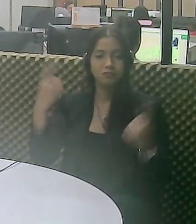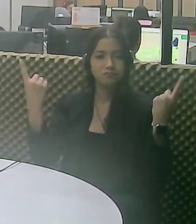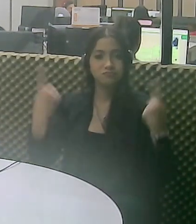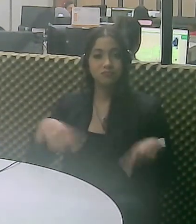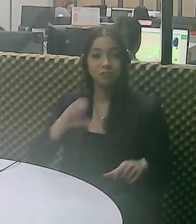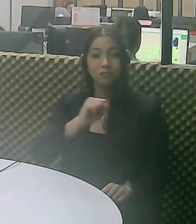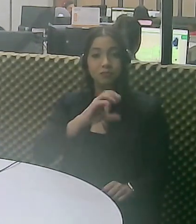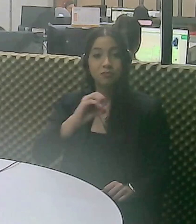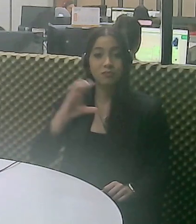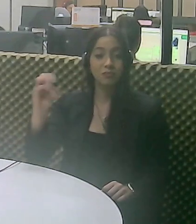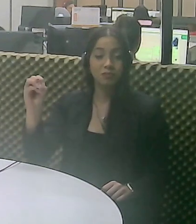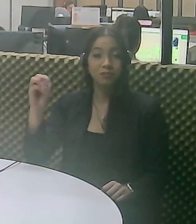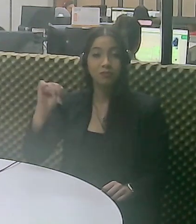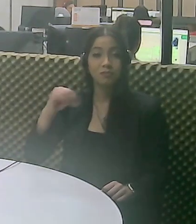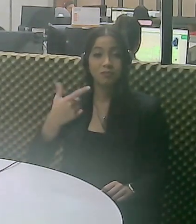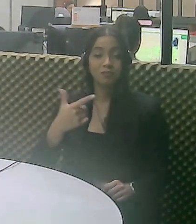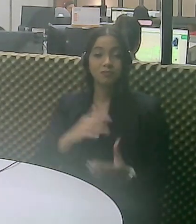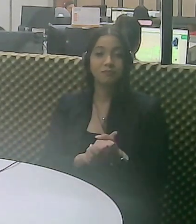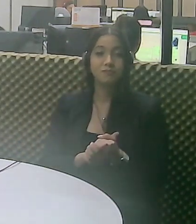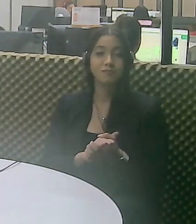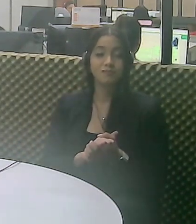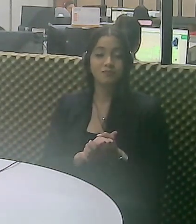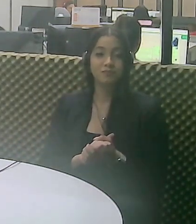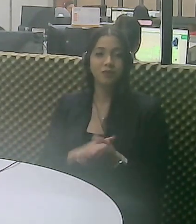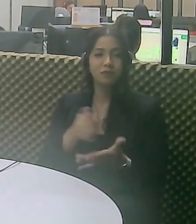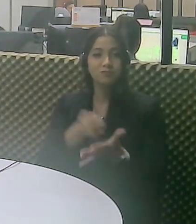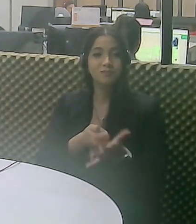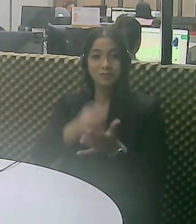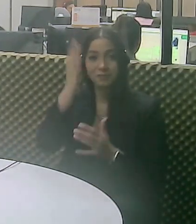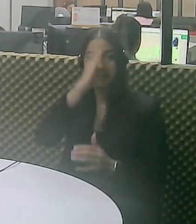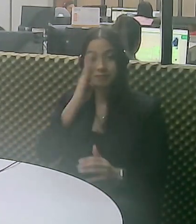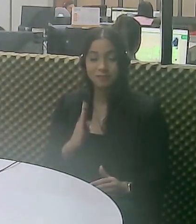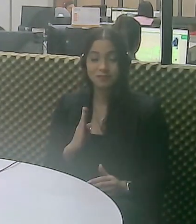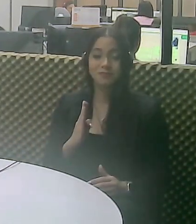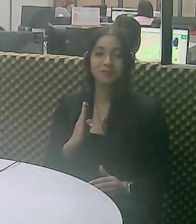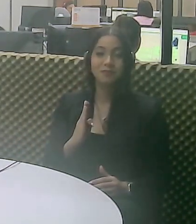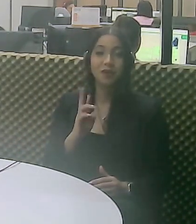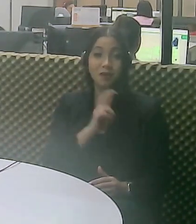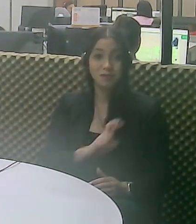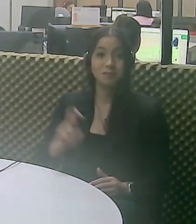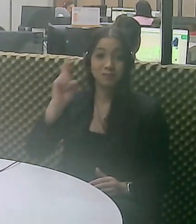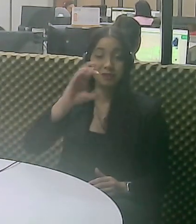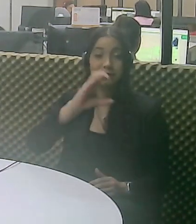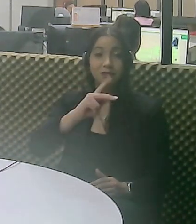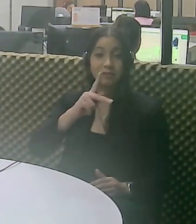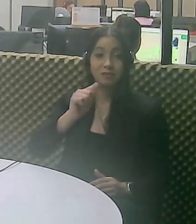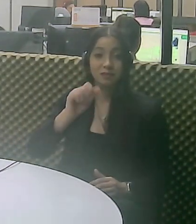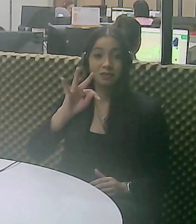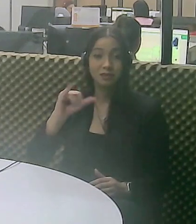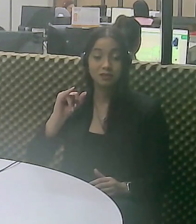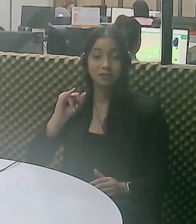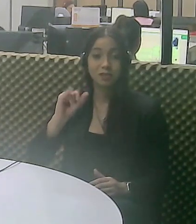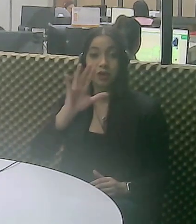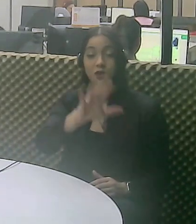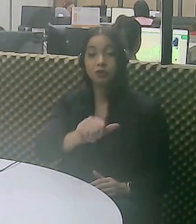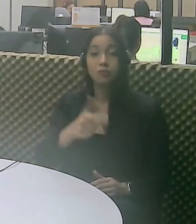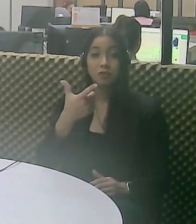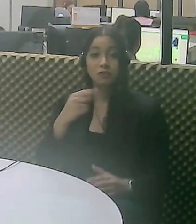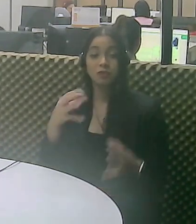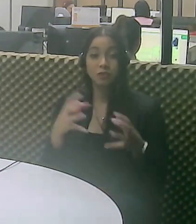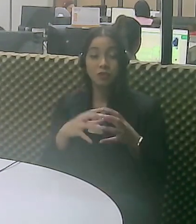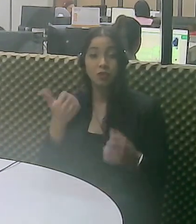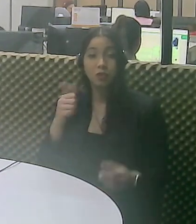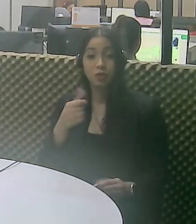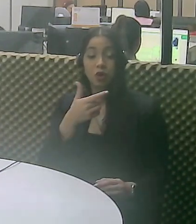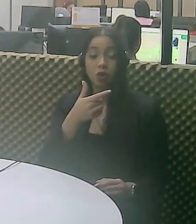nos 800 metros rasos. Para defender a seleção brasileira sub-20, a CPEAT convocou 20 atletas, 11